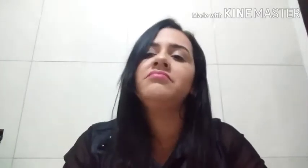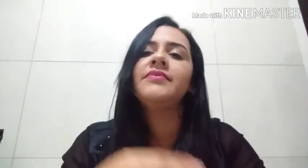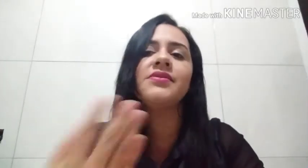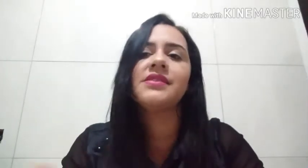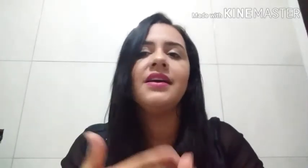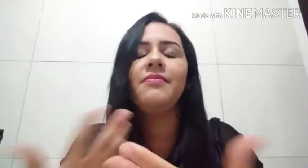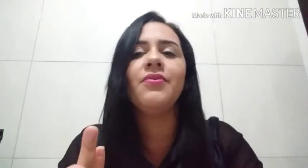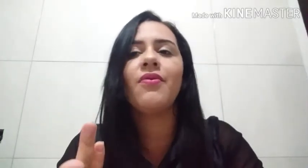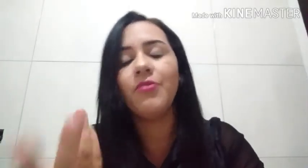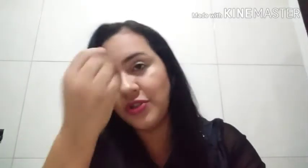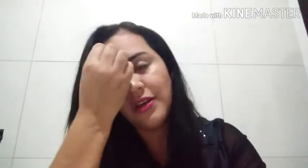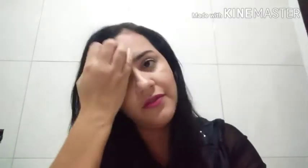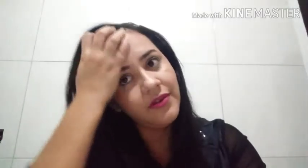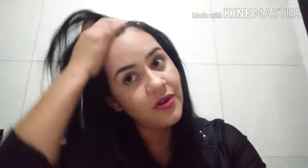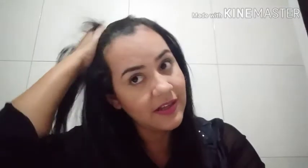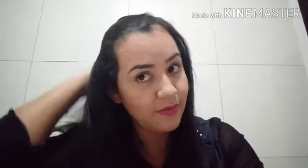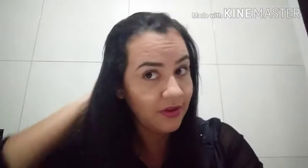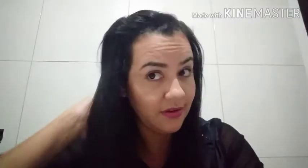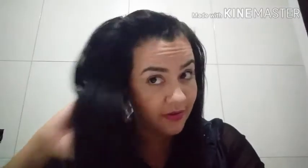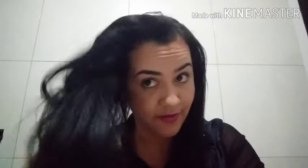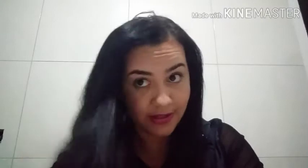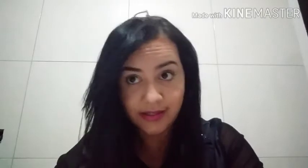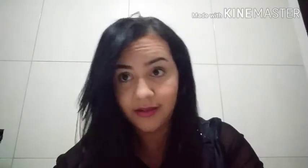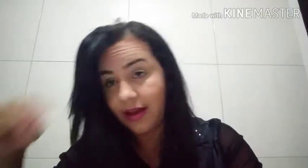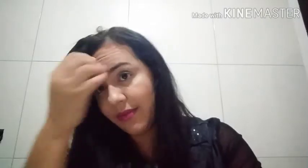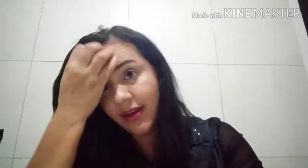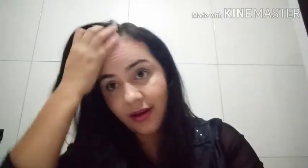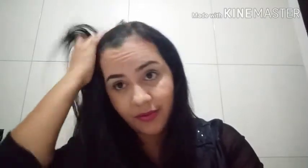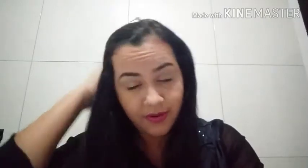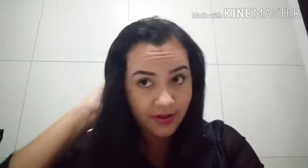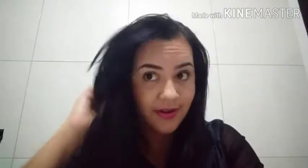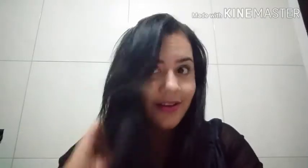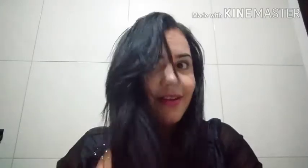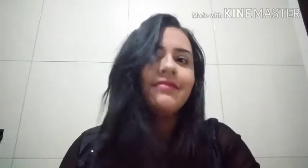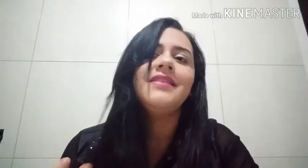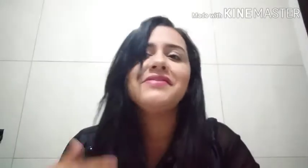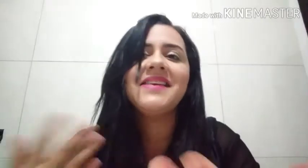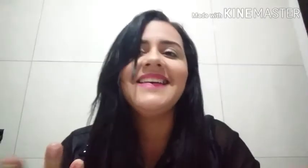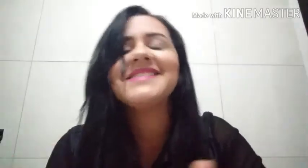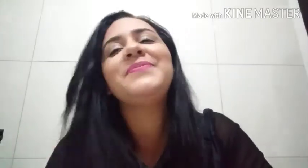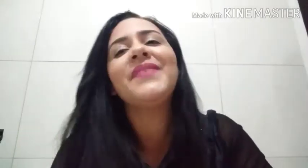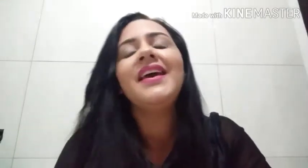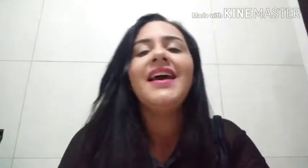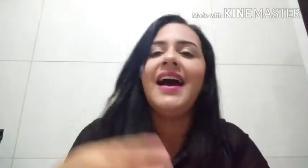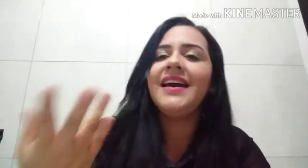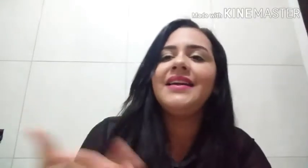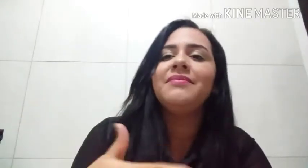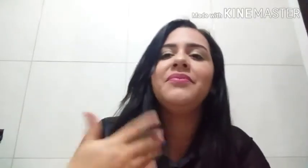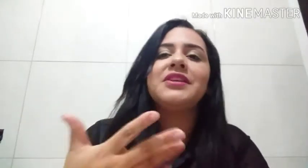Não sei por qual motivo, eu gostava muito de ficar fazendo assim no cabelo. Deve ser isso. Aí, muitas pessoas